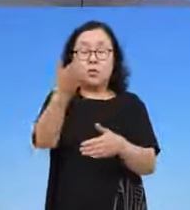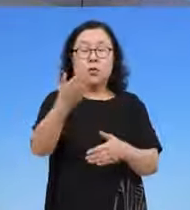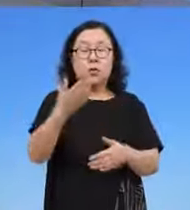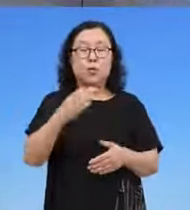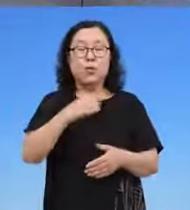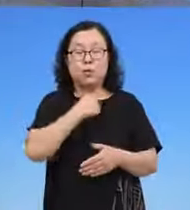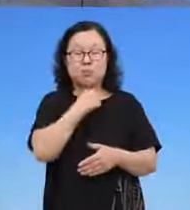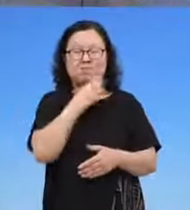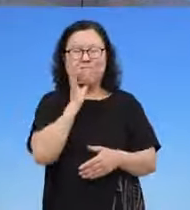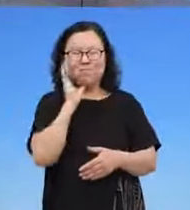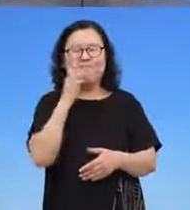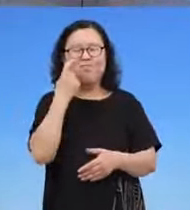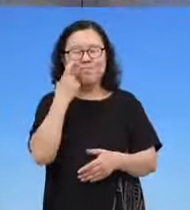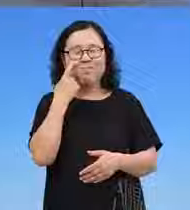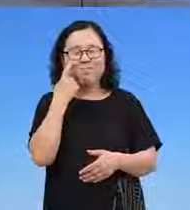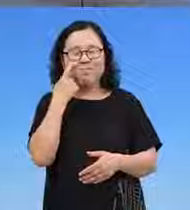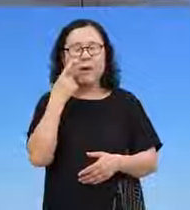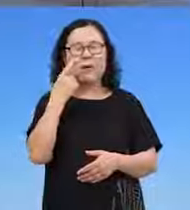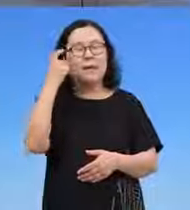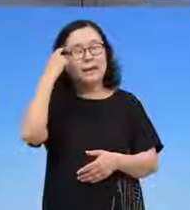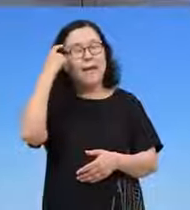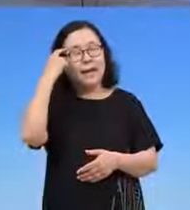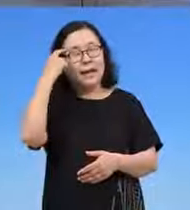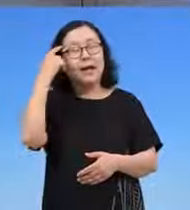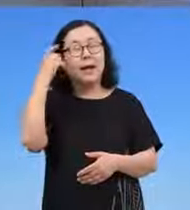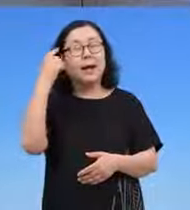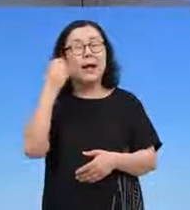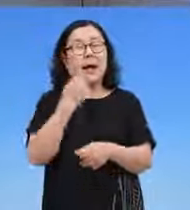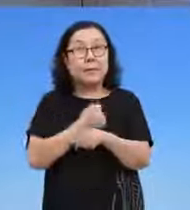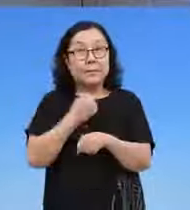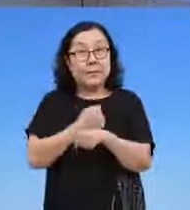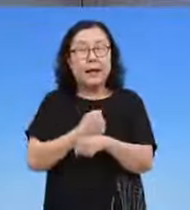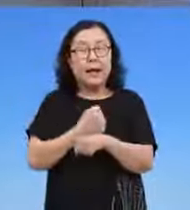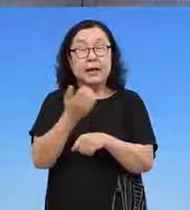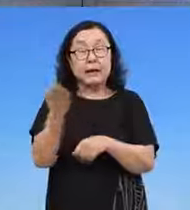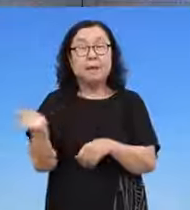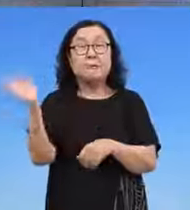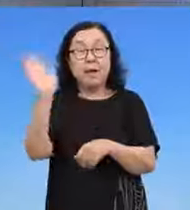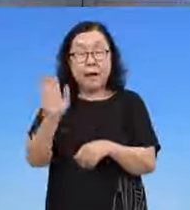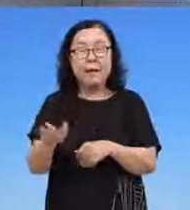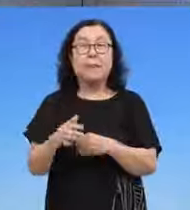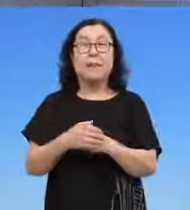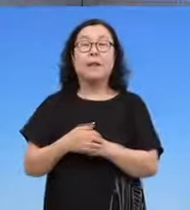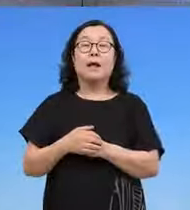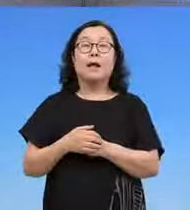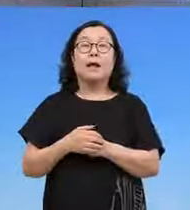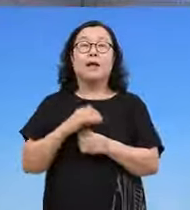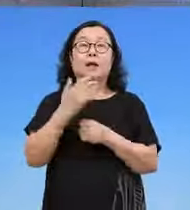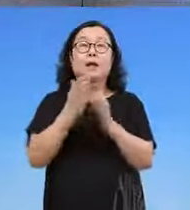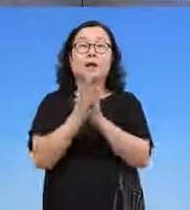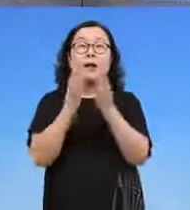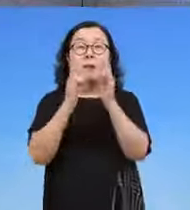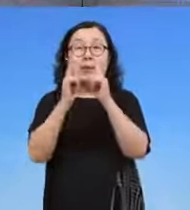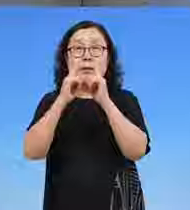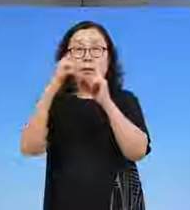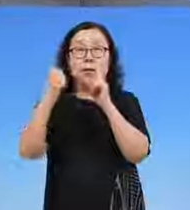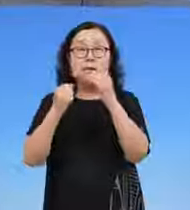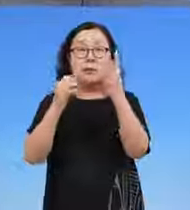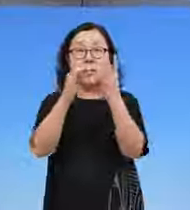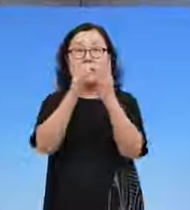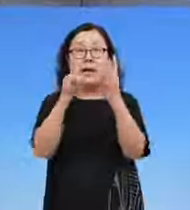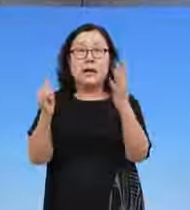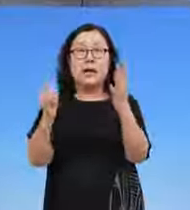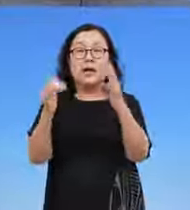속으로 니도 나이 들어봐라, 뭐 이런 참 약한 생각을 하고 있지만요, 제가 이 본문을